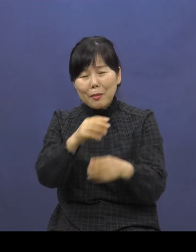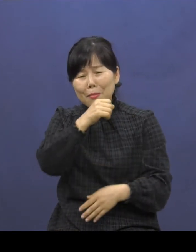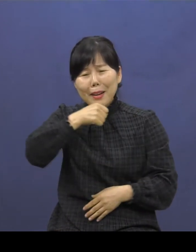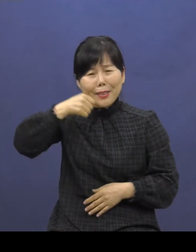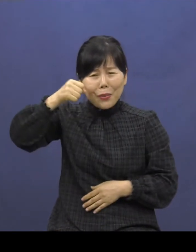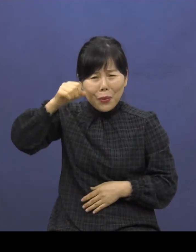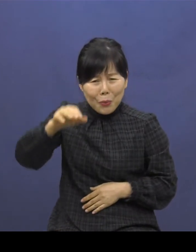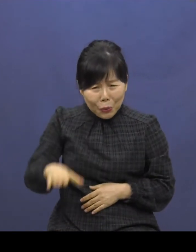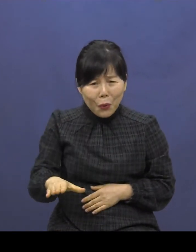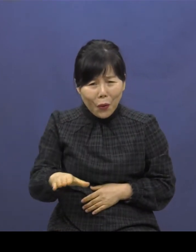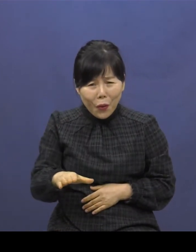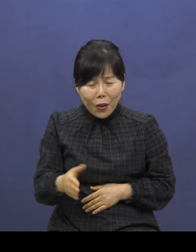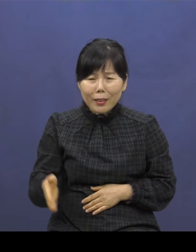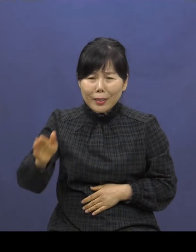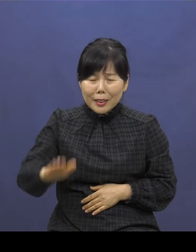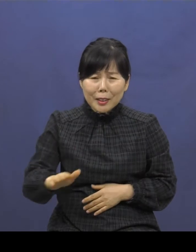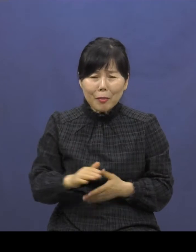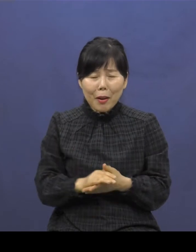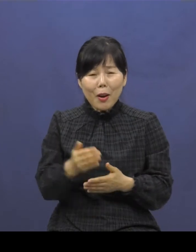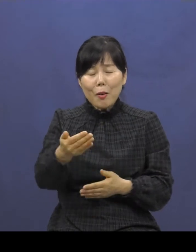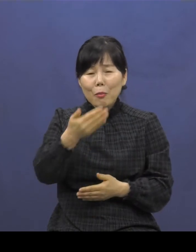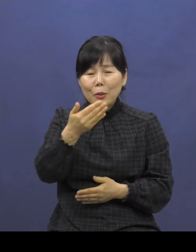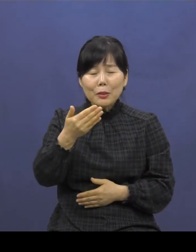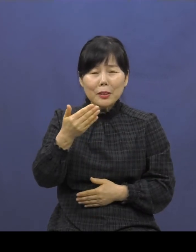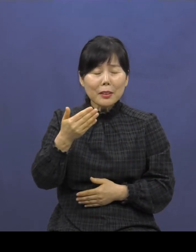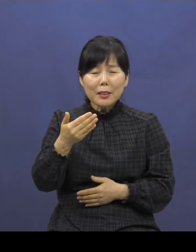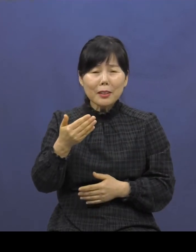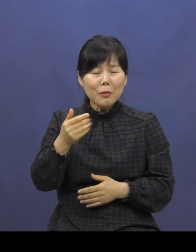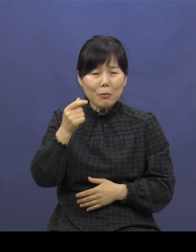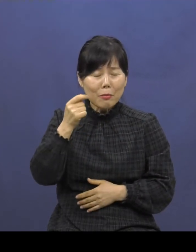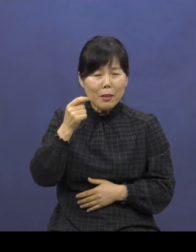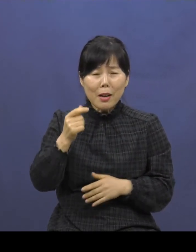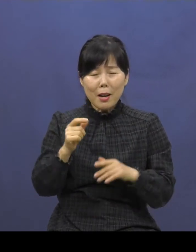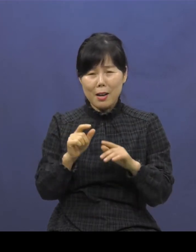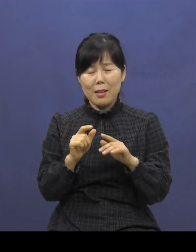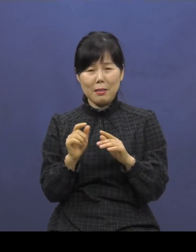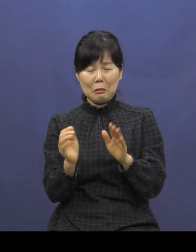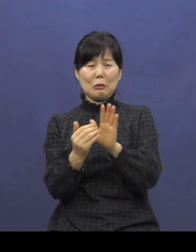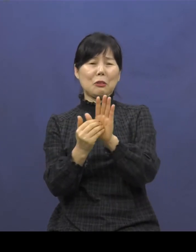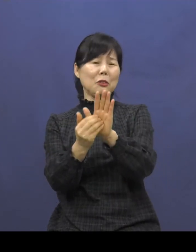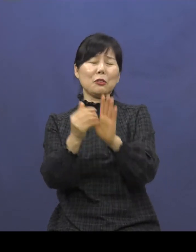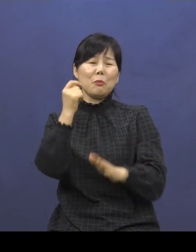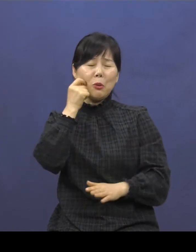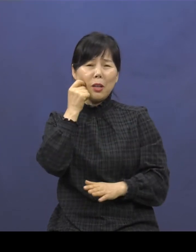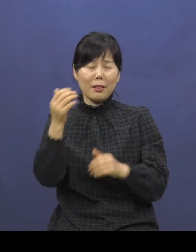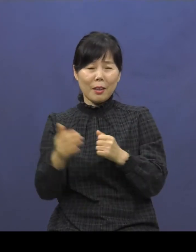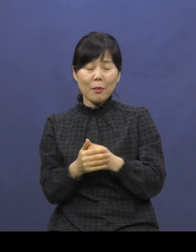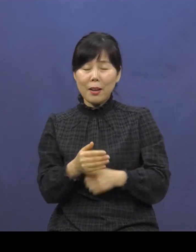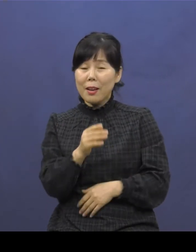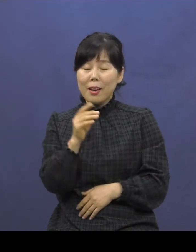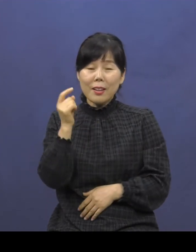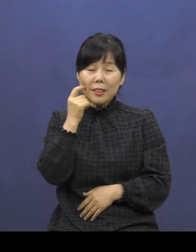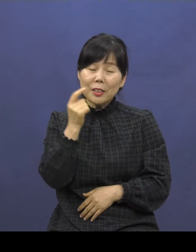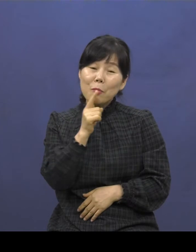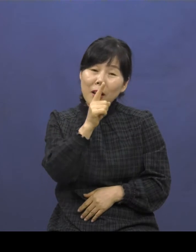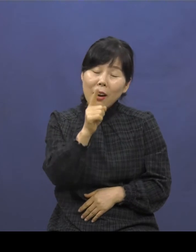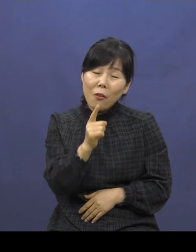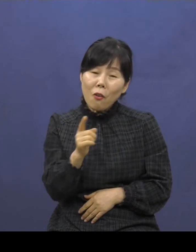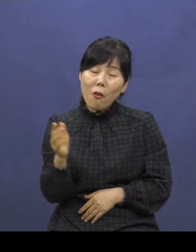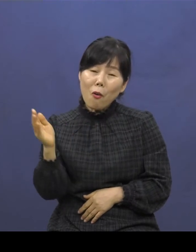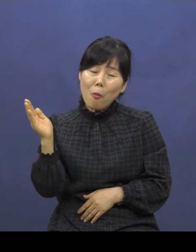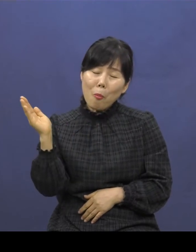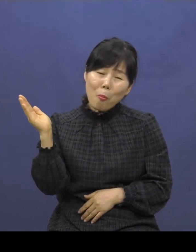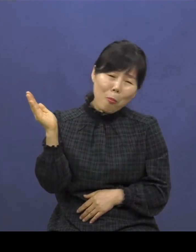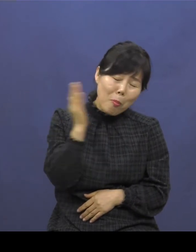맛은 없는데 그렇다고 해서 뭐 안 먹을 수 없는 뭐 이런 걸 표현하는 거거든요. 거짓말하고 뺨을 맞으면